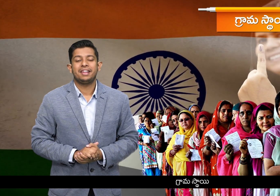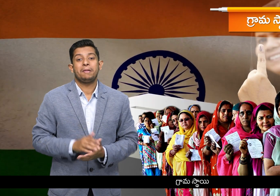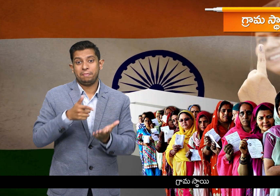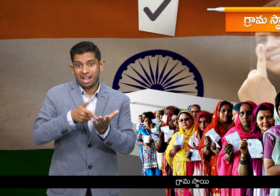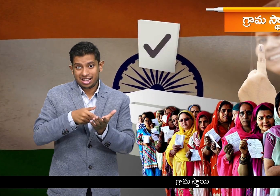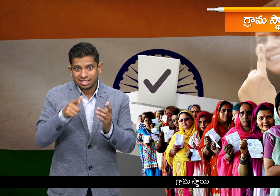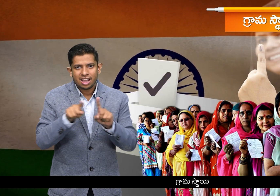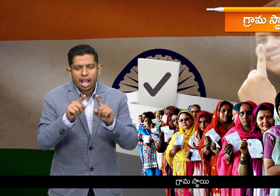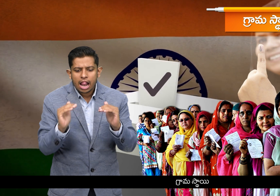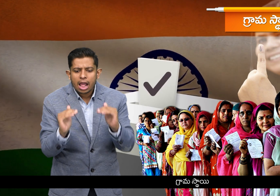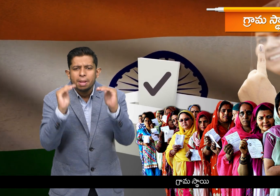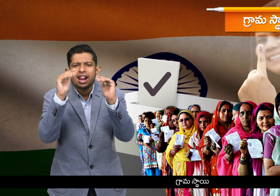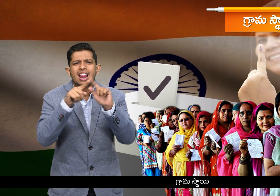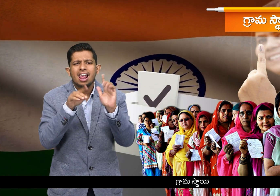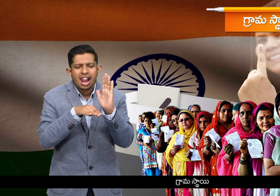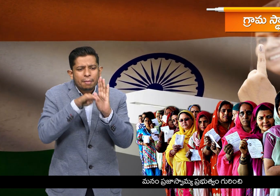గ్రామస్థాయి.